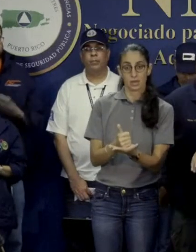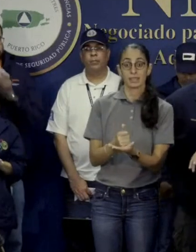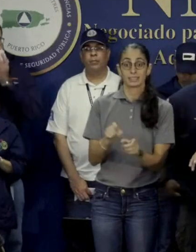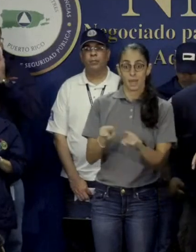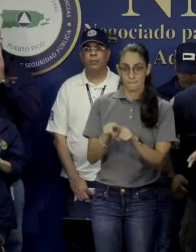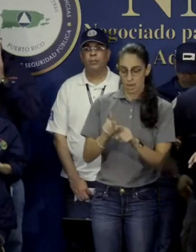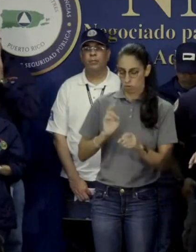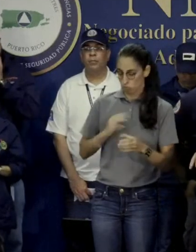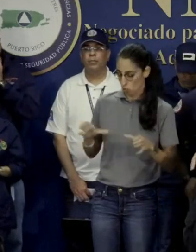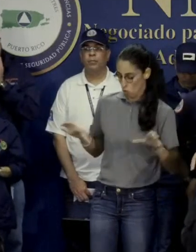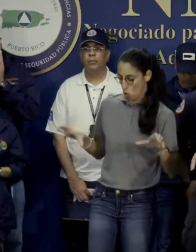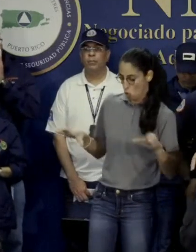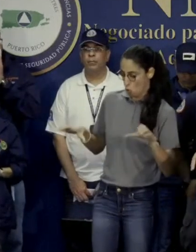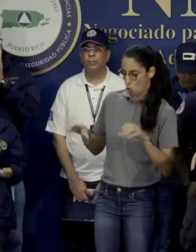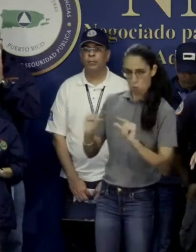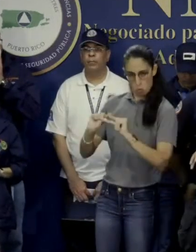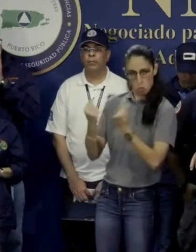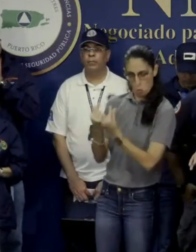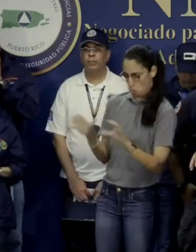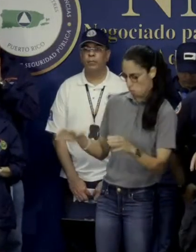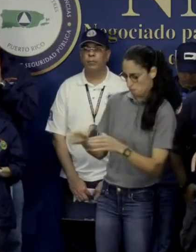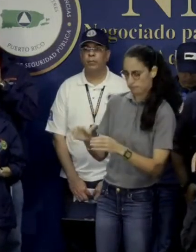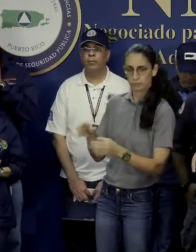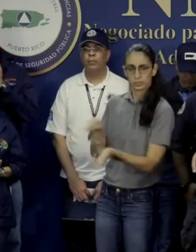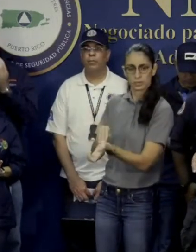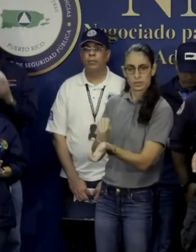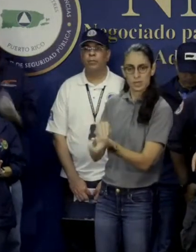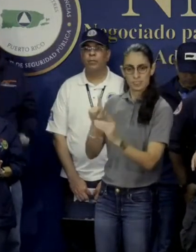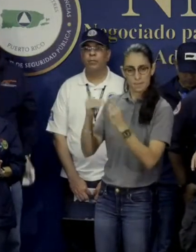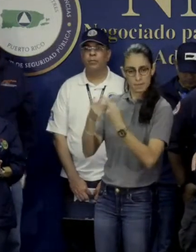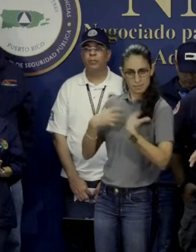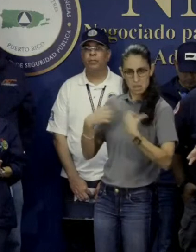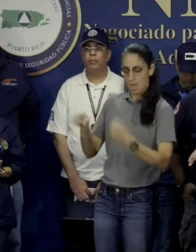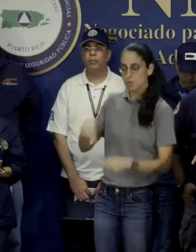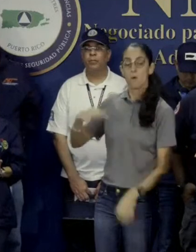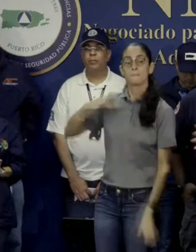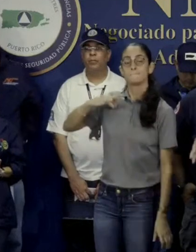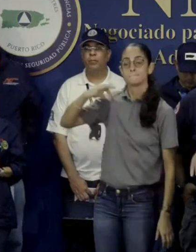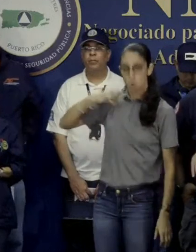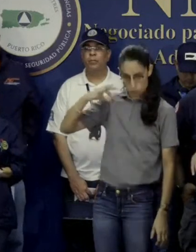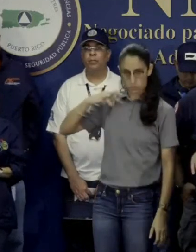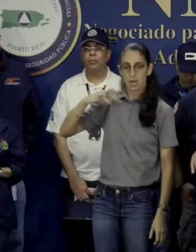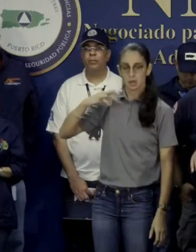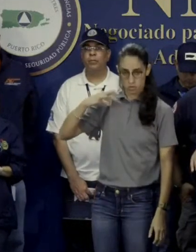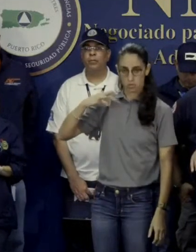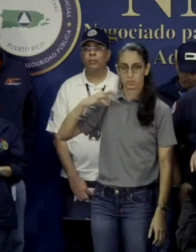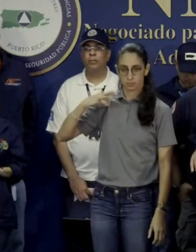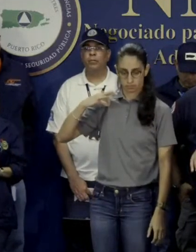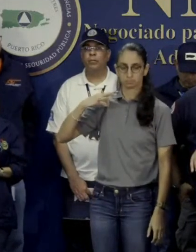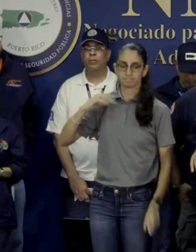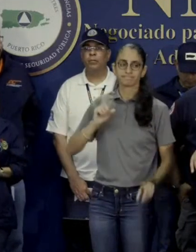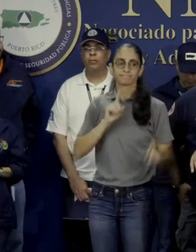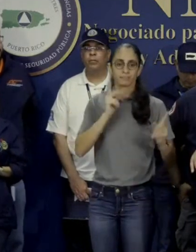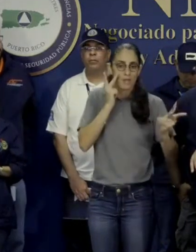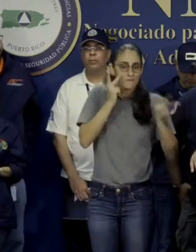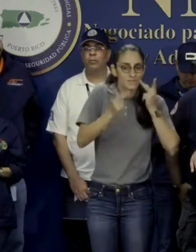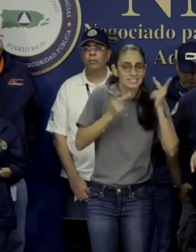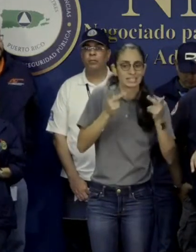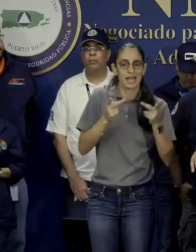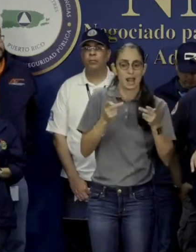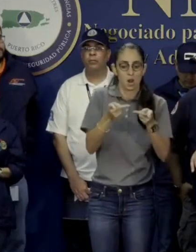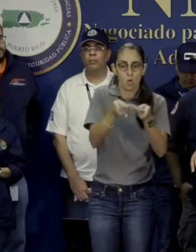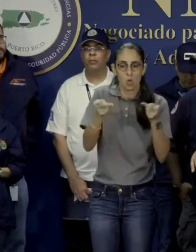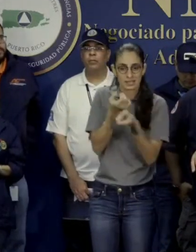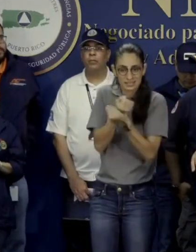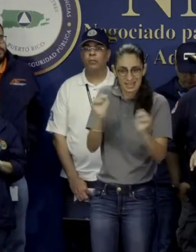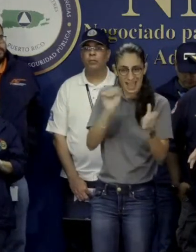de médicos de parte del el Medical Corps del Departamento de Salud, que son voluntarios, profesionales de la salud, a visitar los refugios,